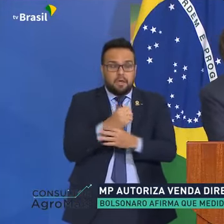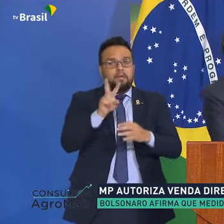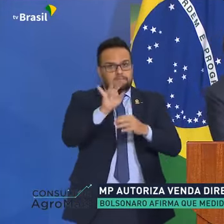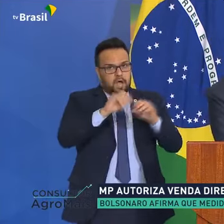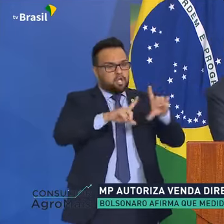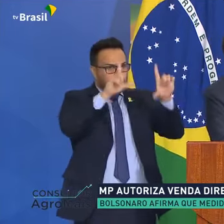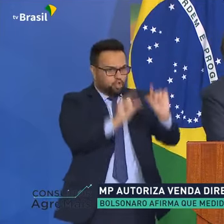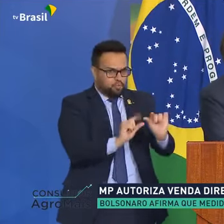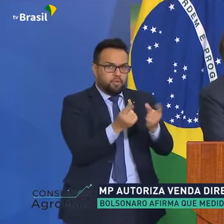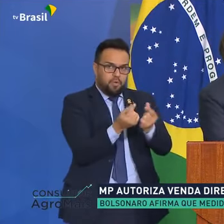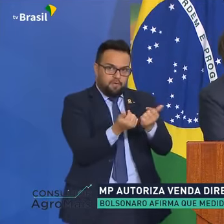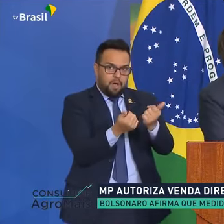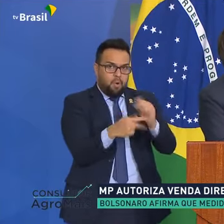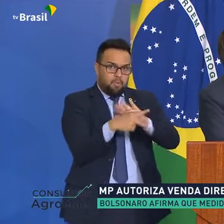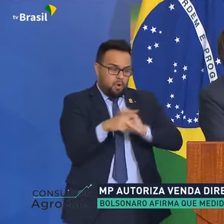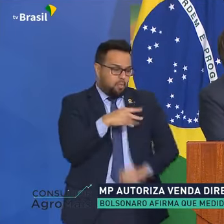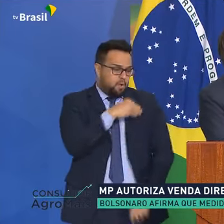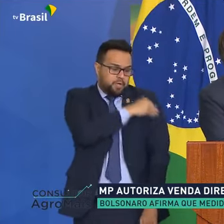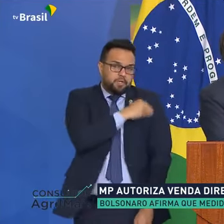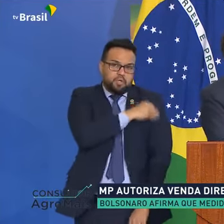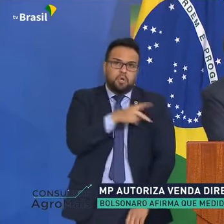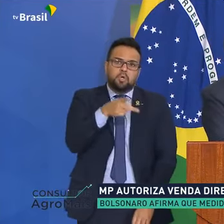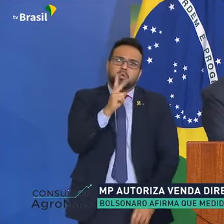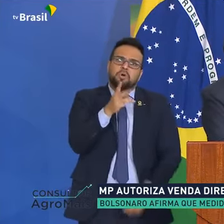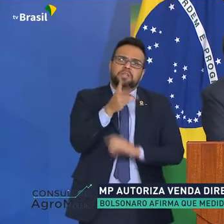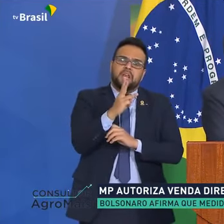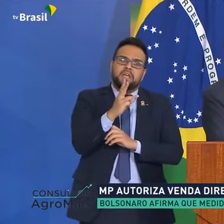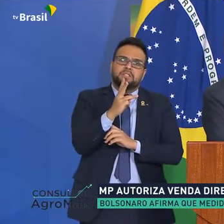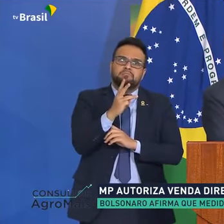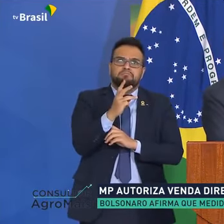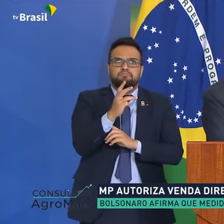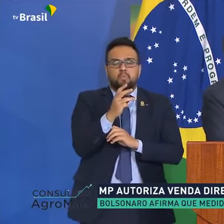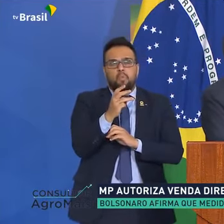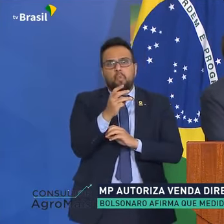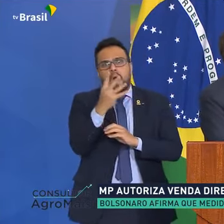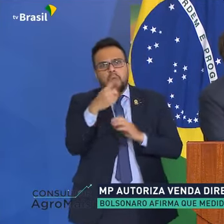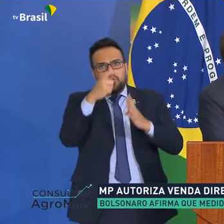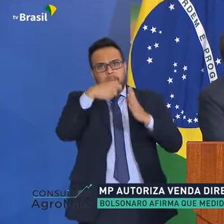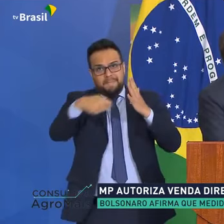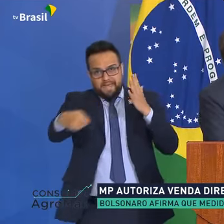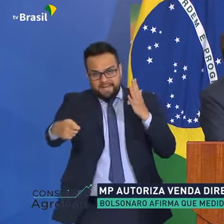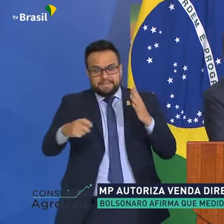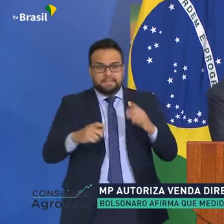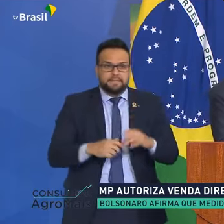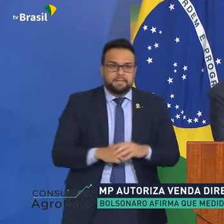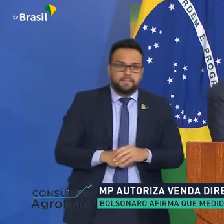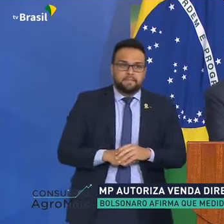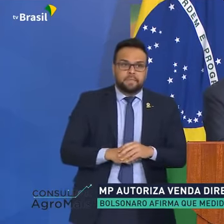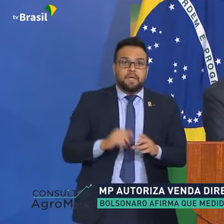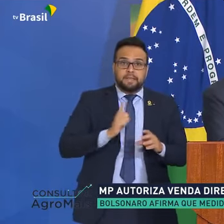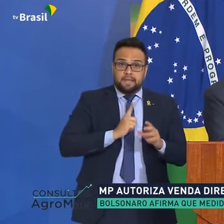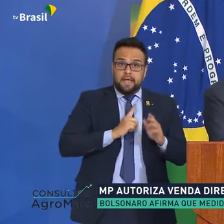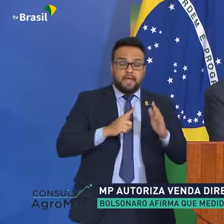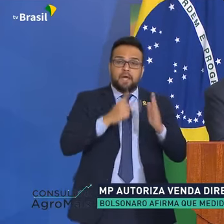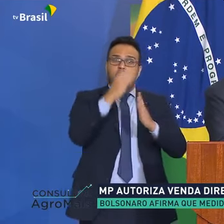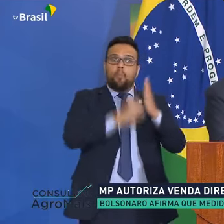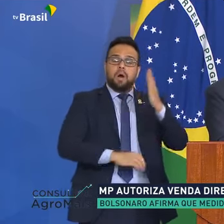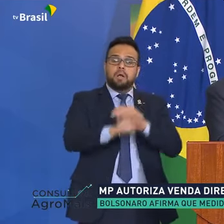do Atenolol daqui um dois três quatro meses não temos a questão do ICMS